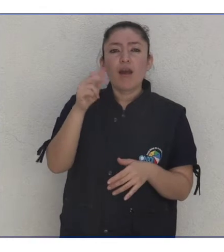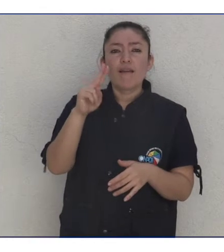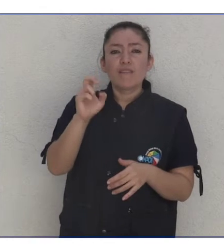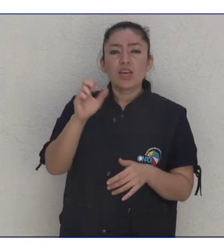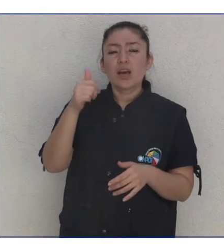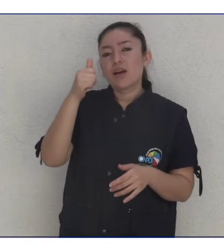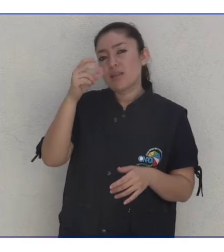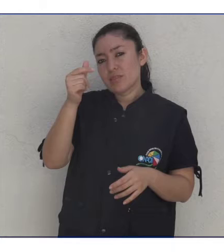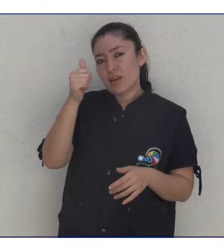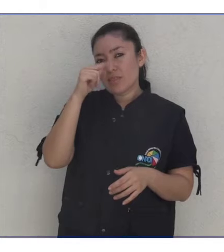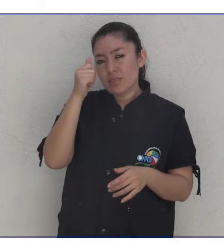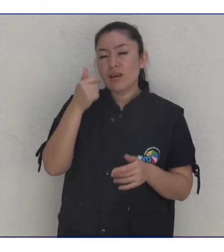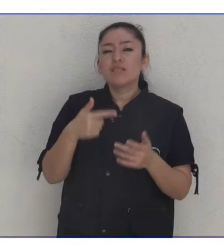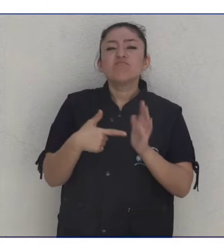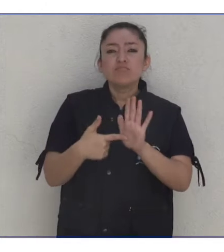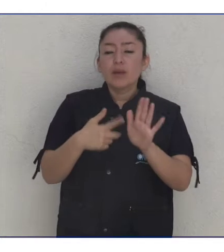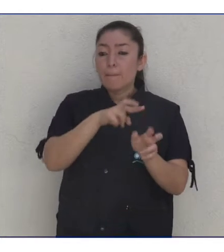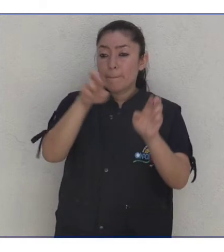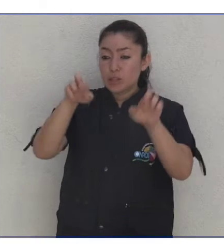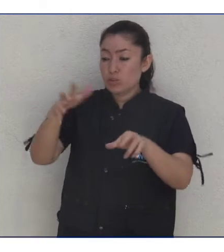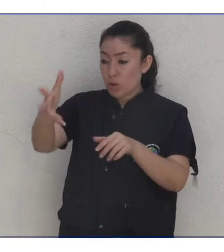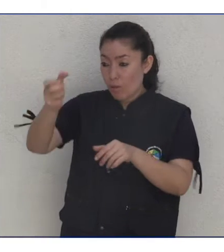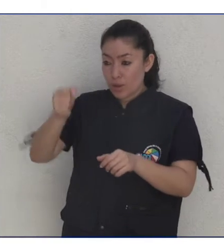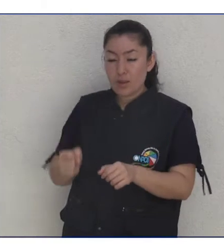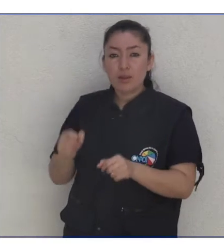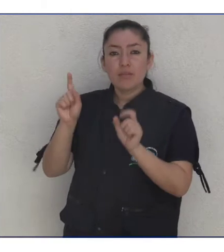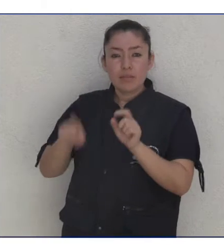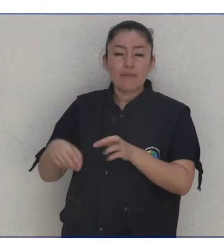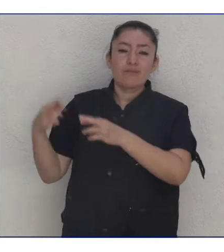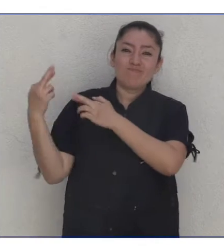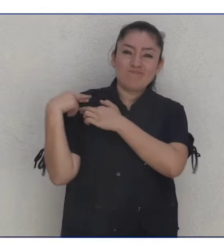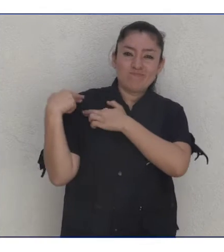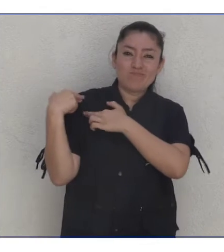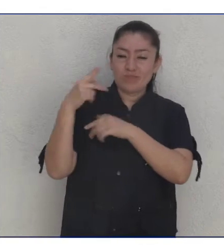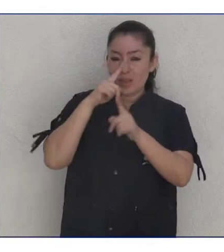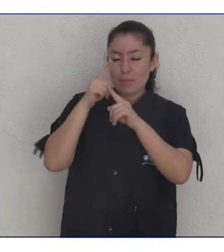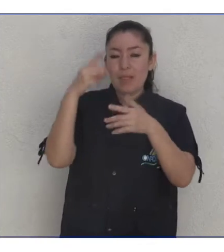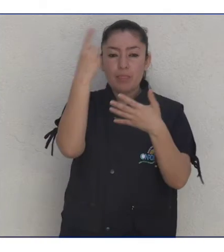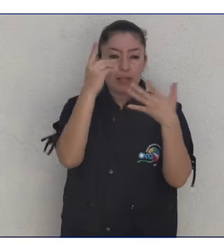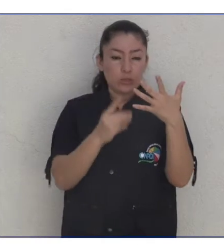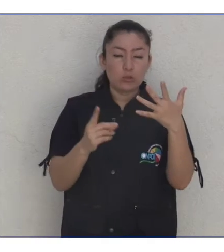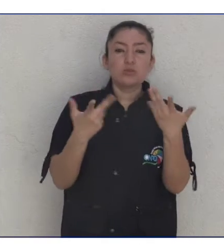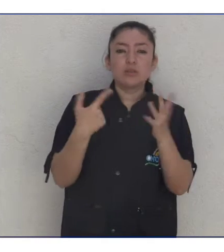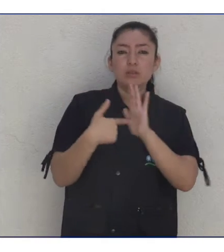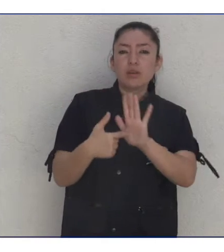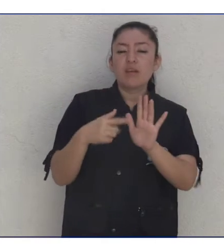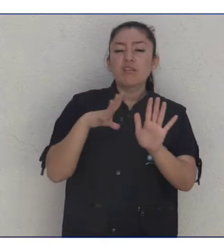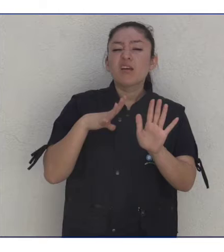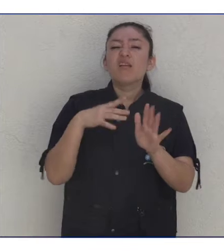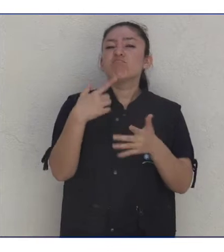data. Los sujetos obligados serán responsables de los datos personales y en relación